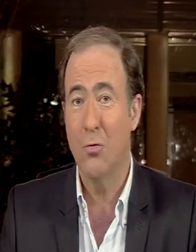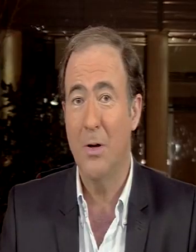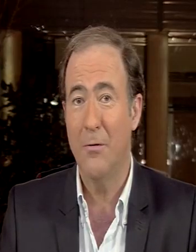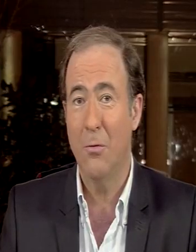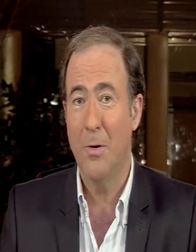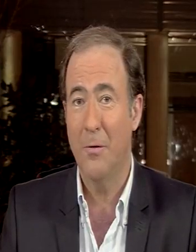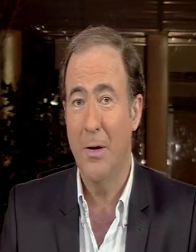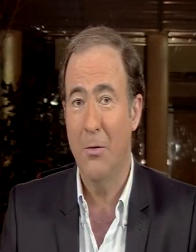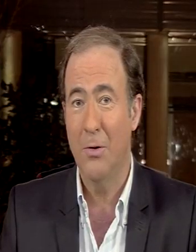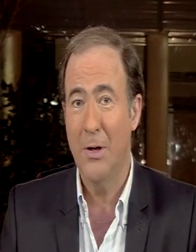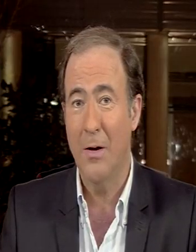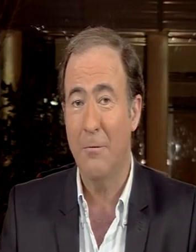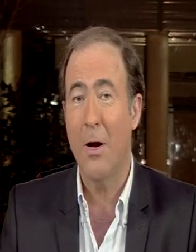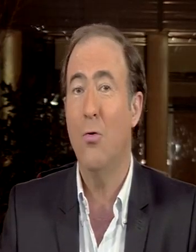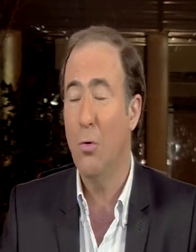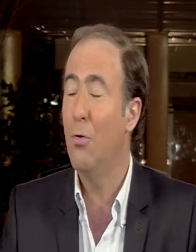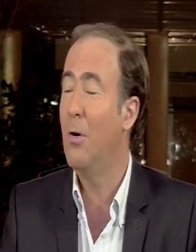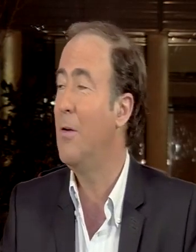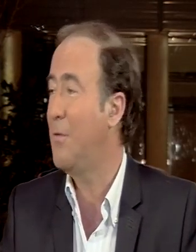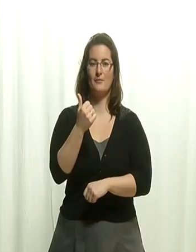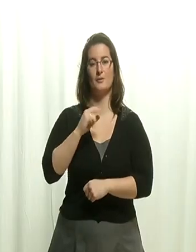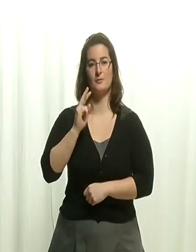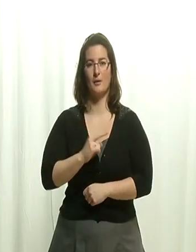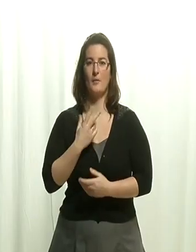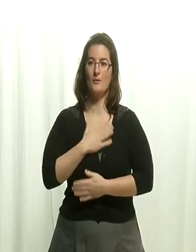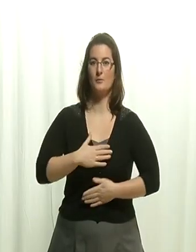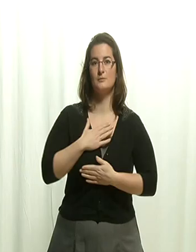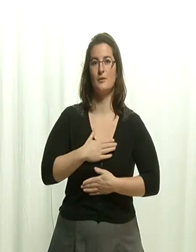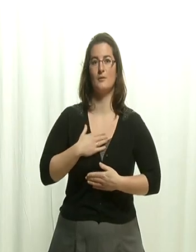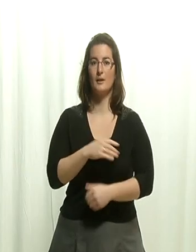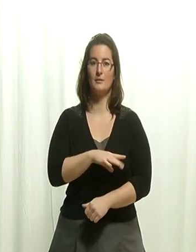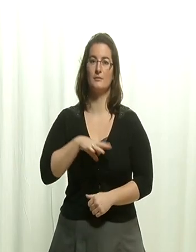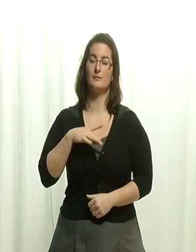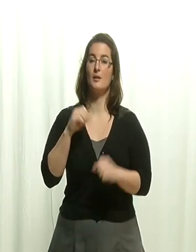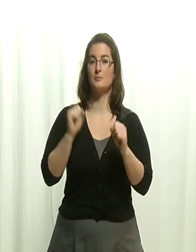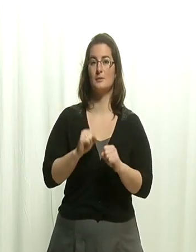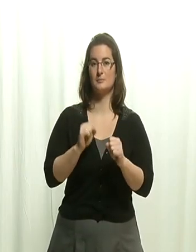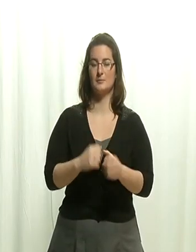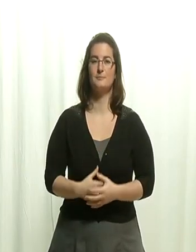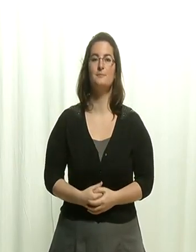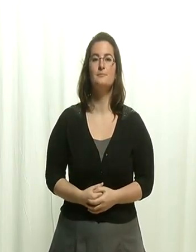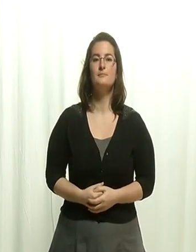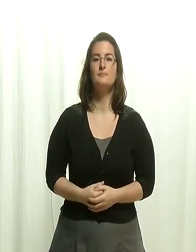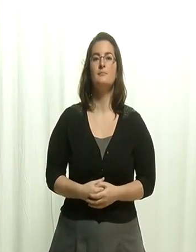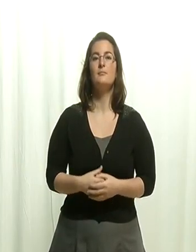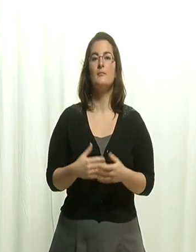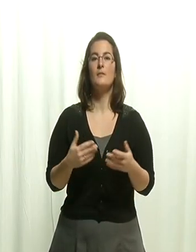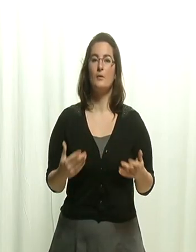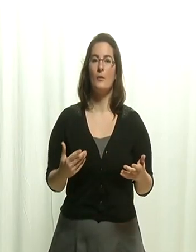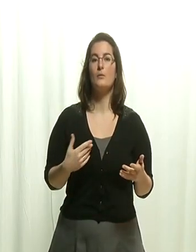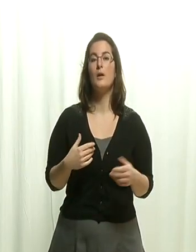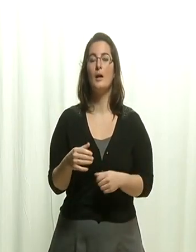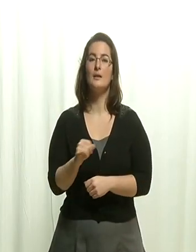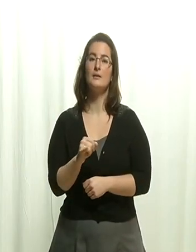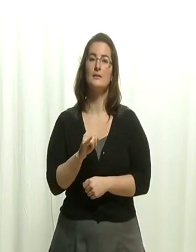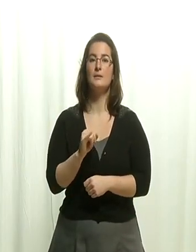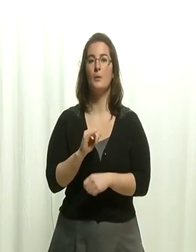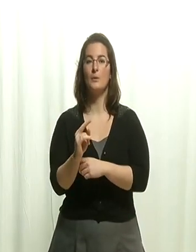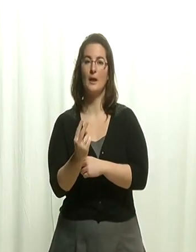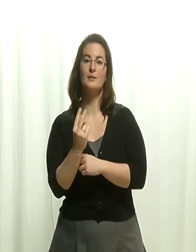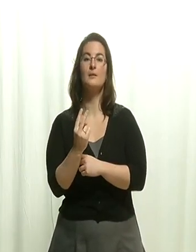chose que nous n'avions pas fait, et on est à la fois heureux et fiers de pouvoir le faire. Ben voilà, vous voyez qui nous regardez à